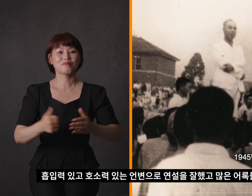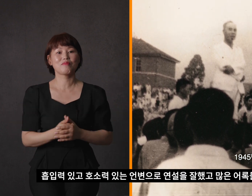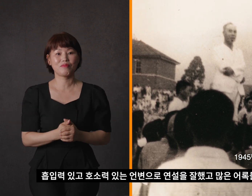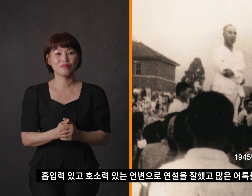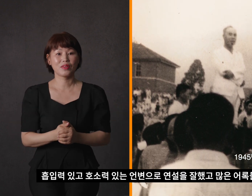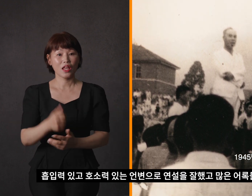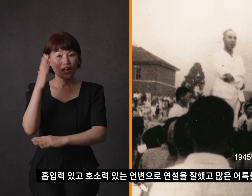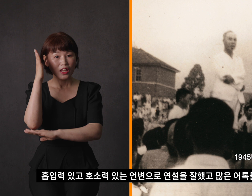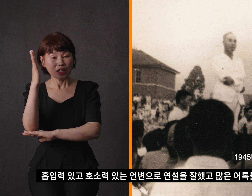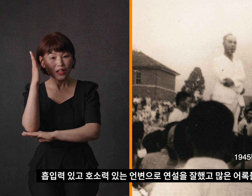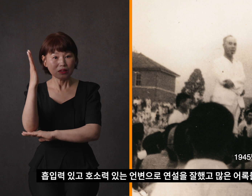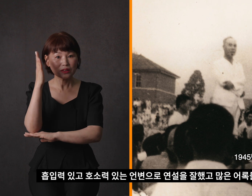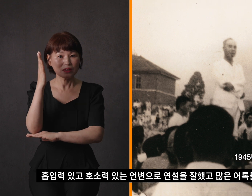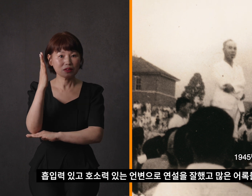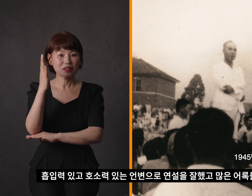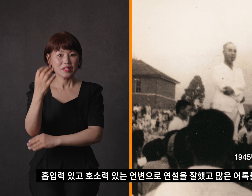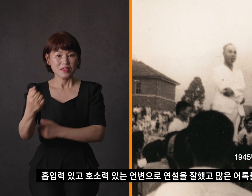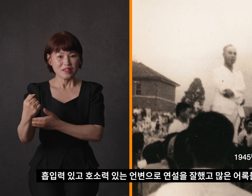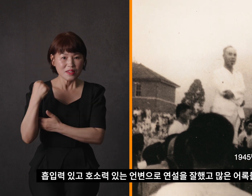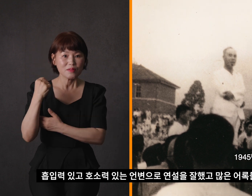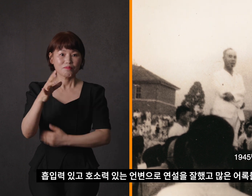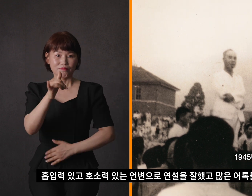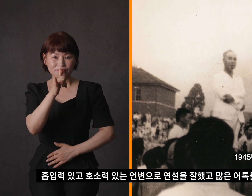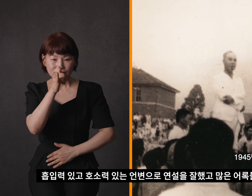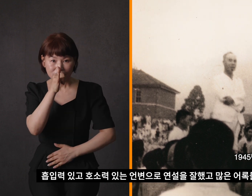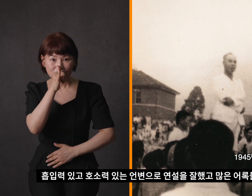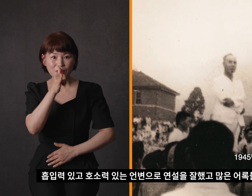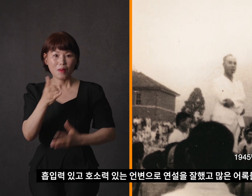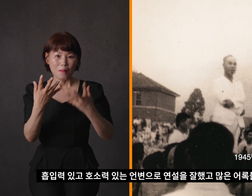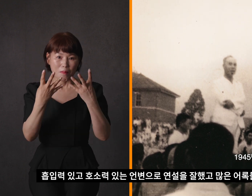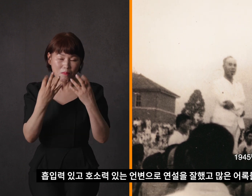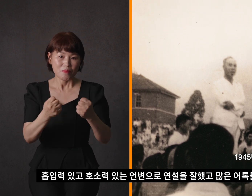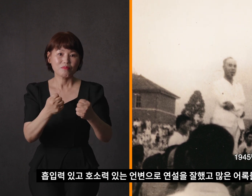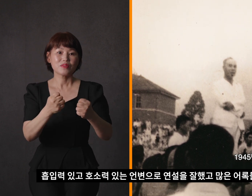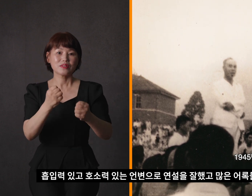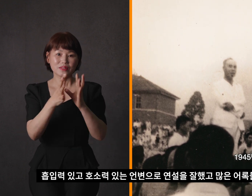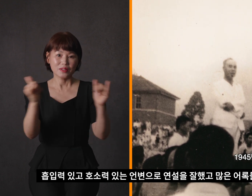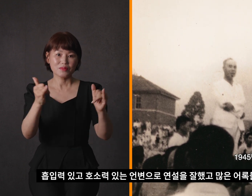있고 호소력 있는 언변으로 연설을 잘했고 많은 어록들을 남겼습니다.